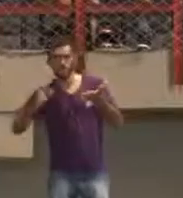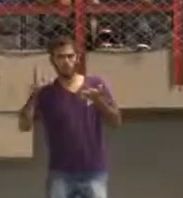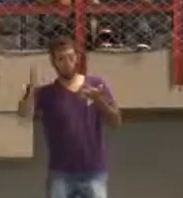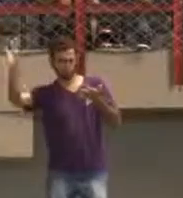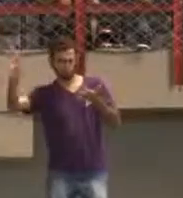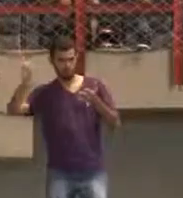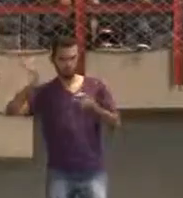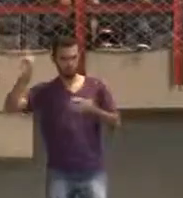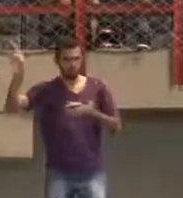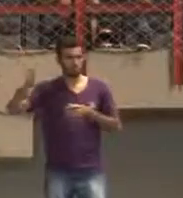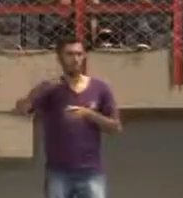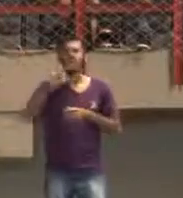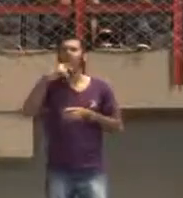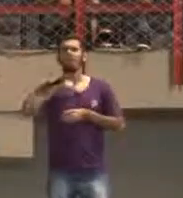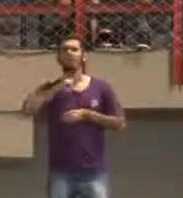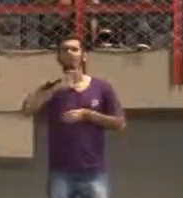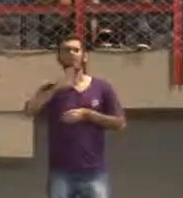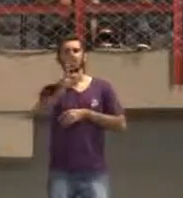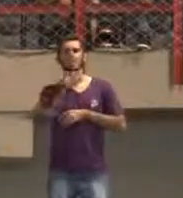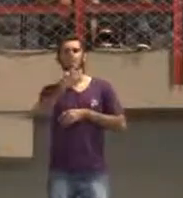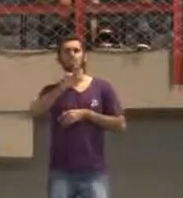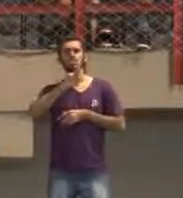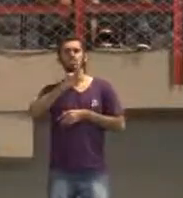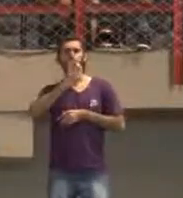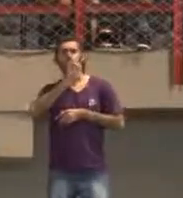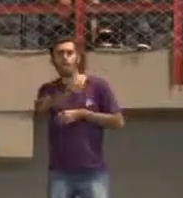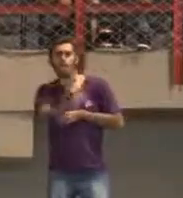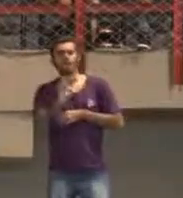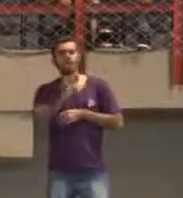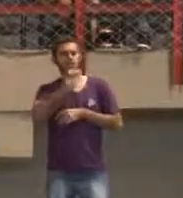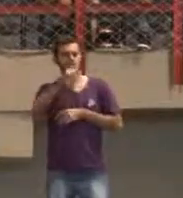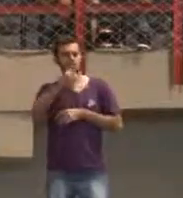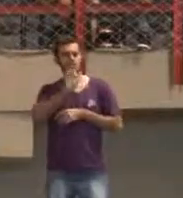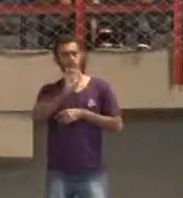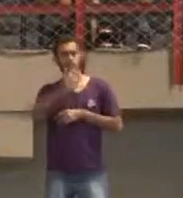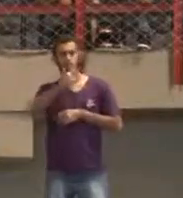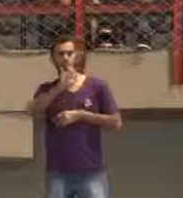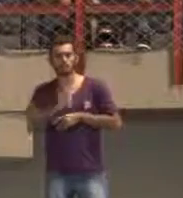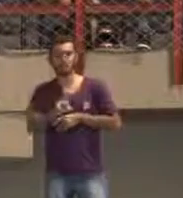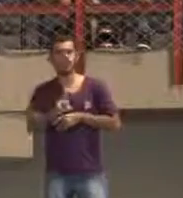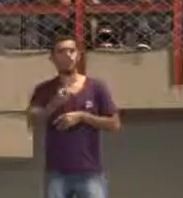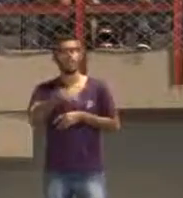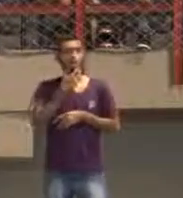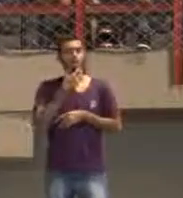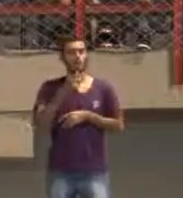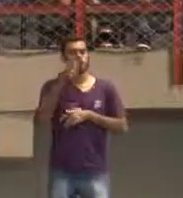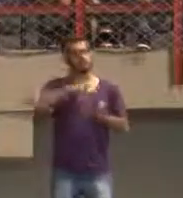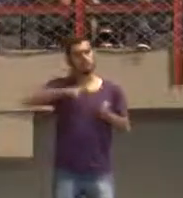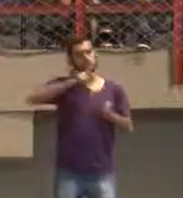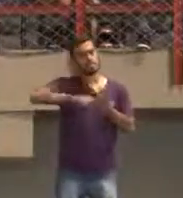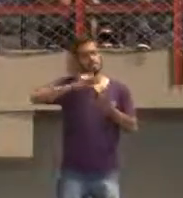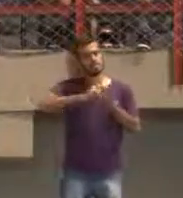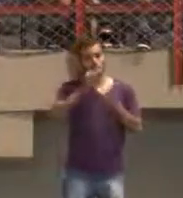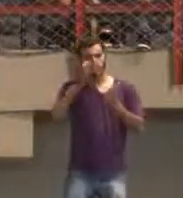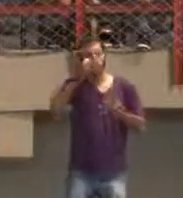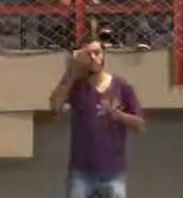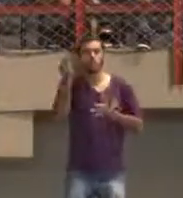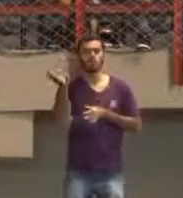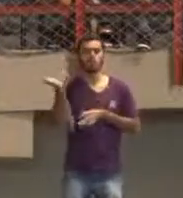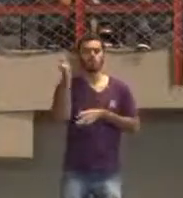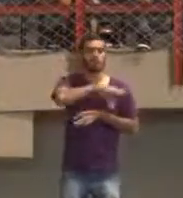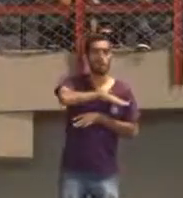é esse Charles Baudelaire? É o cara que vai escrever As Flores do Mal. As Flores do Mal é um livro